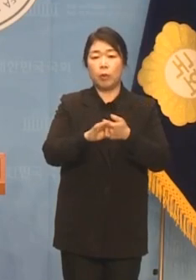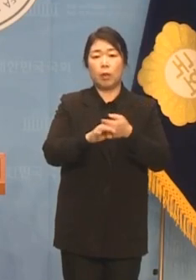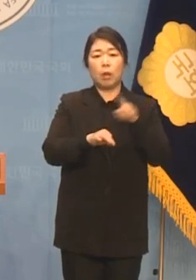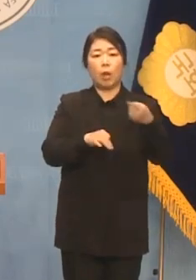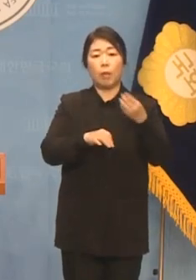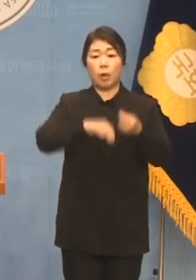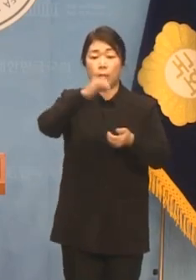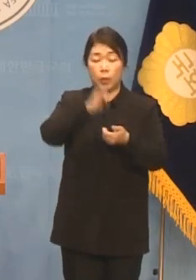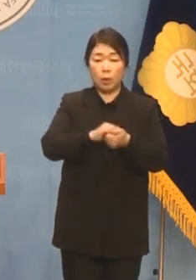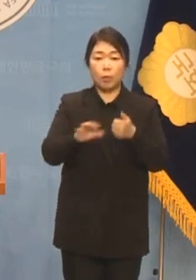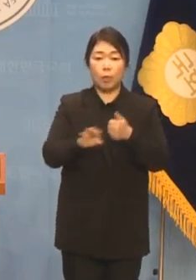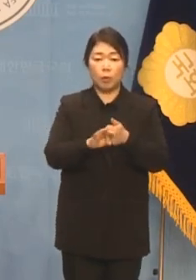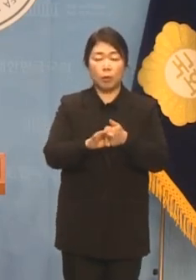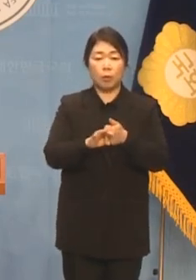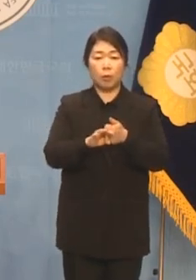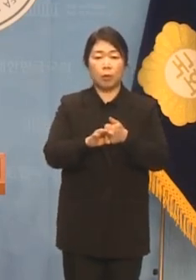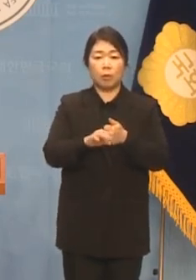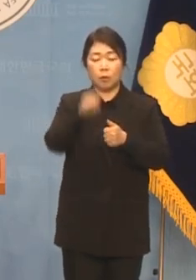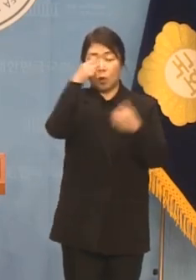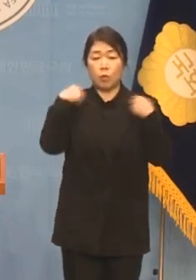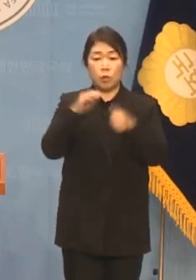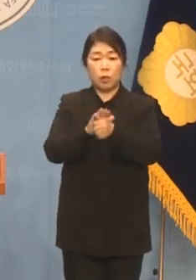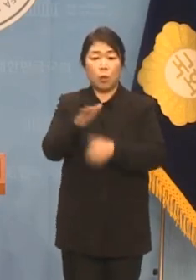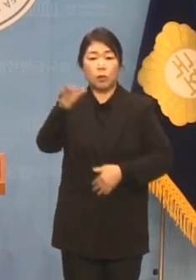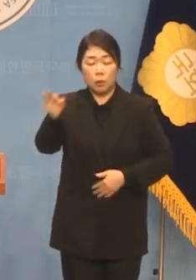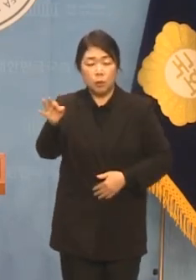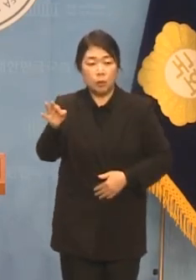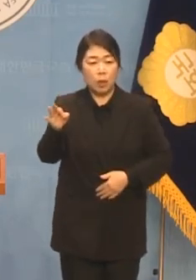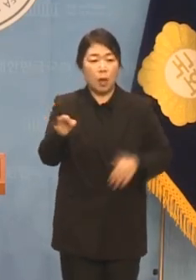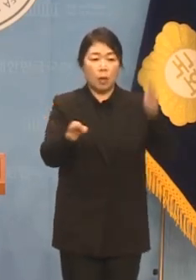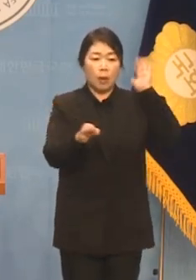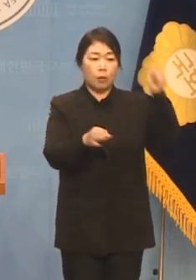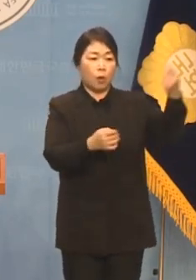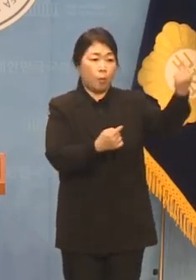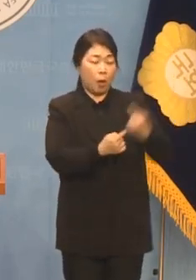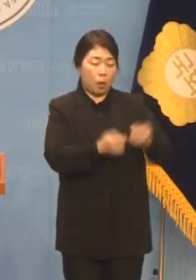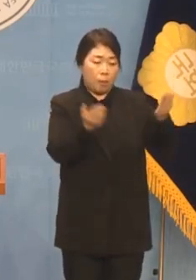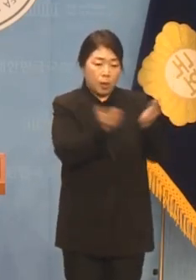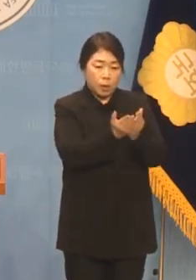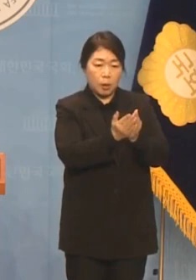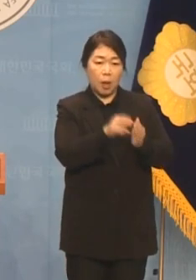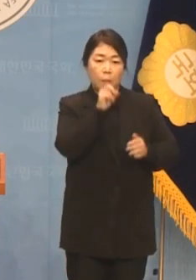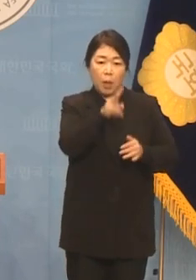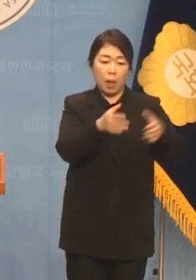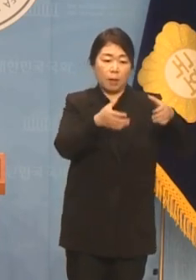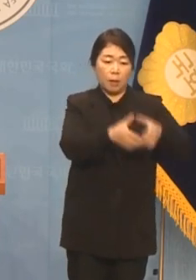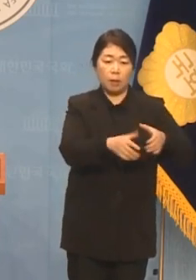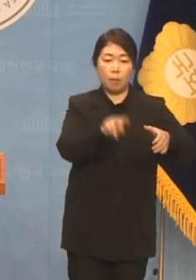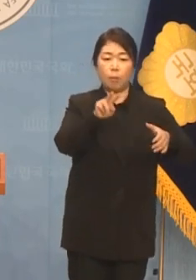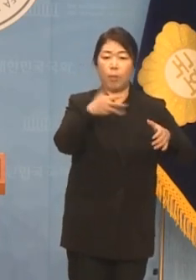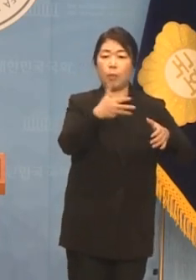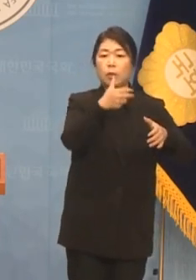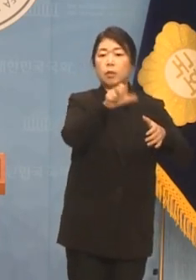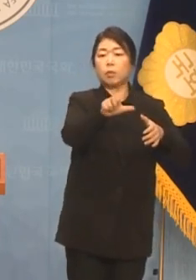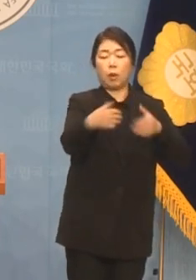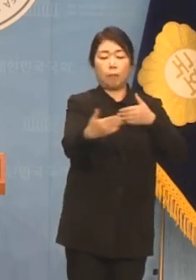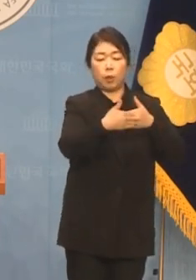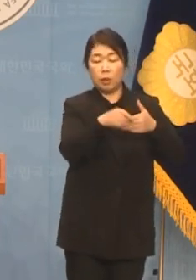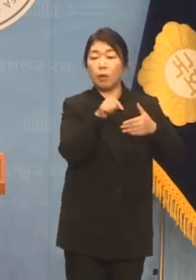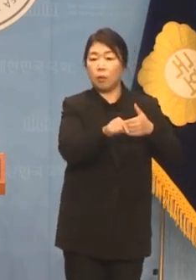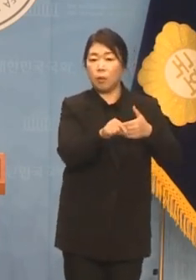맞춰서 대파한단 85원 일과는 비교할 수도 없는 실질적 지원책이 될